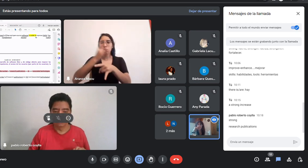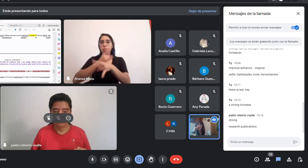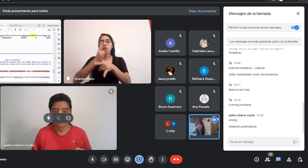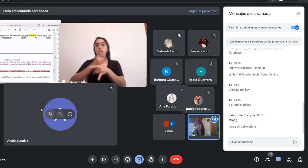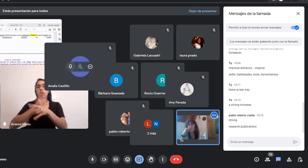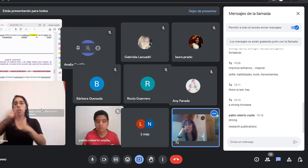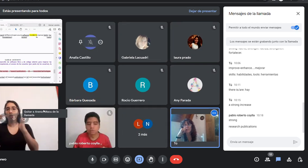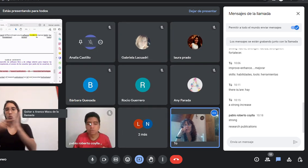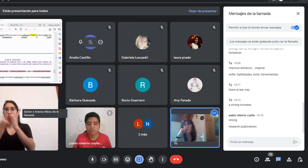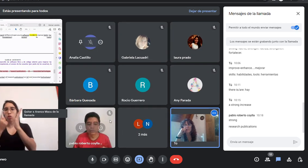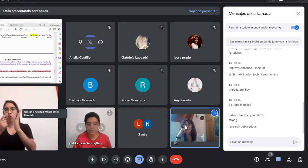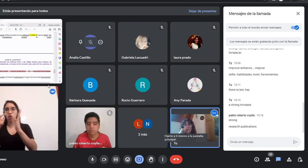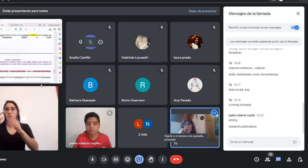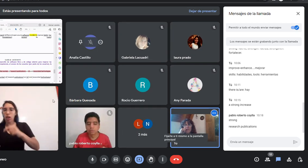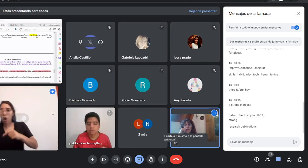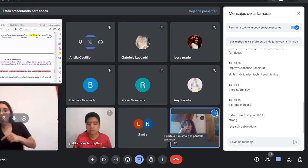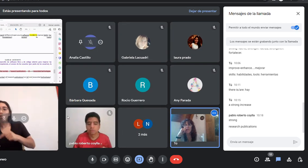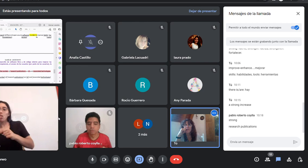texto